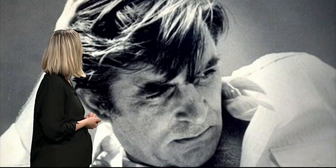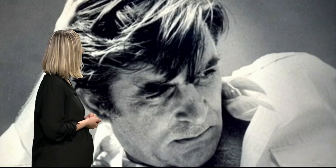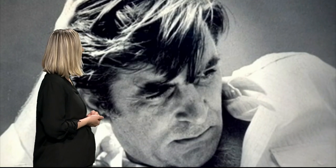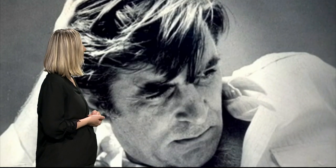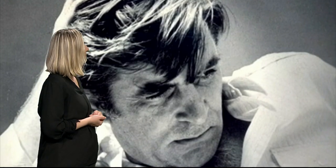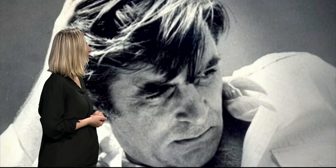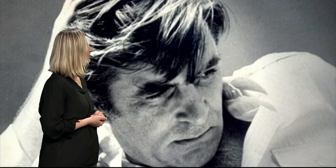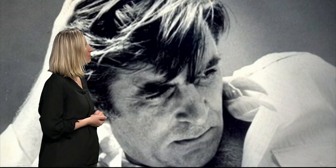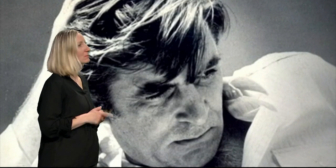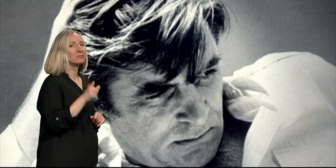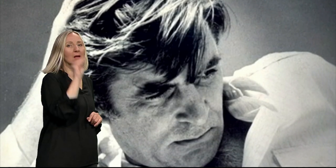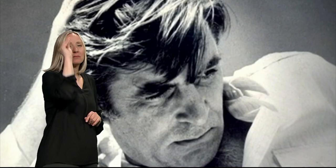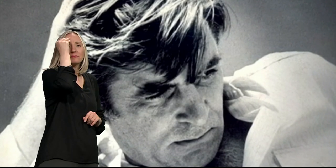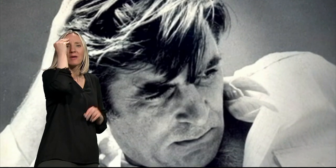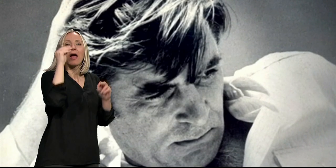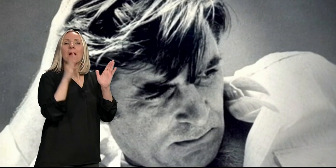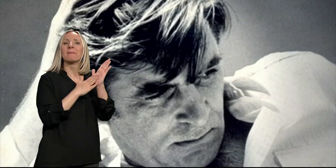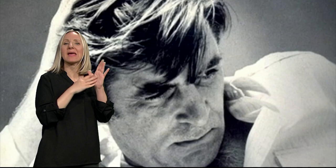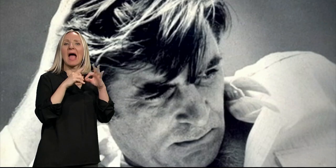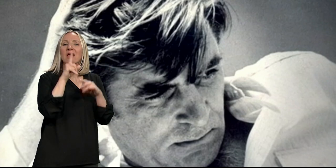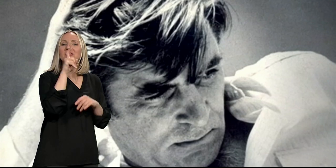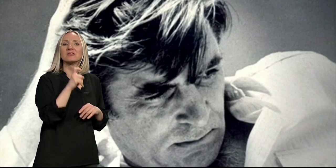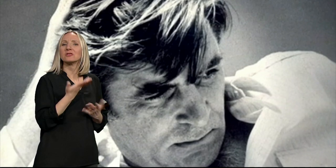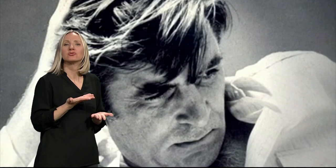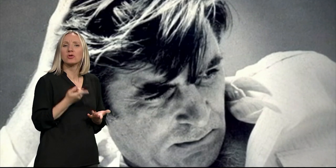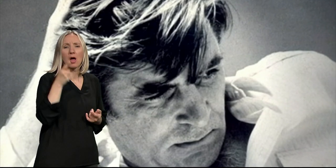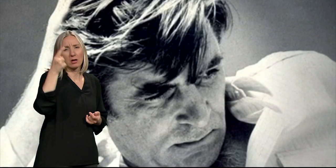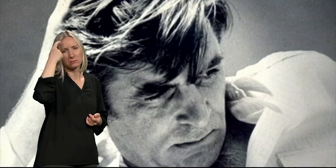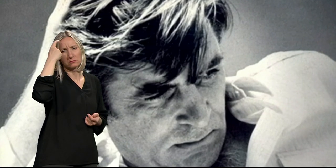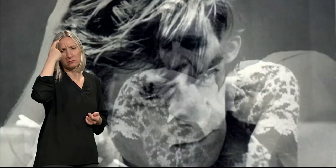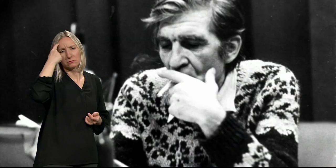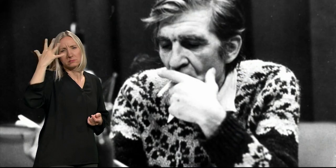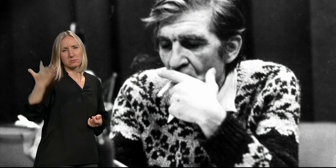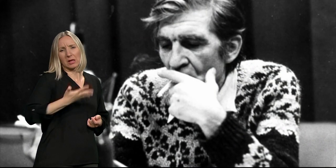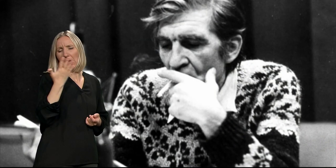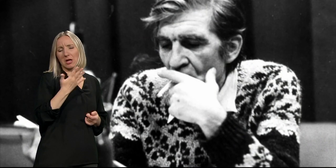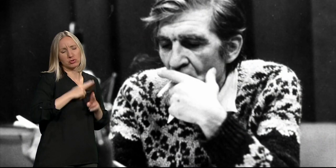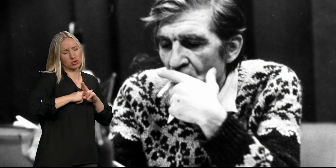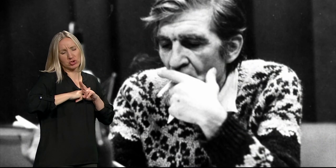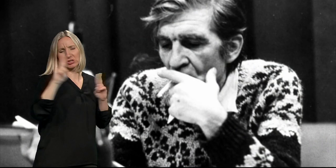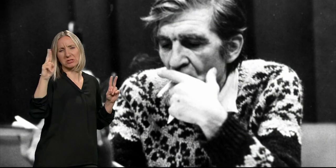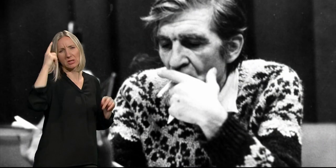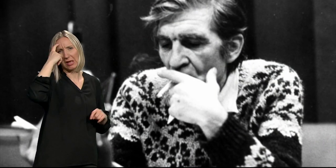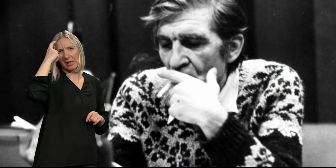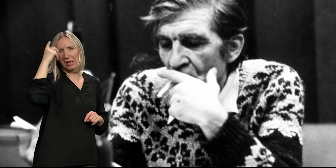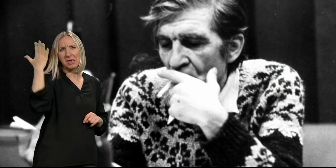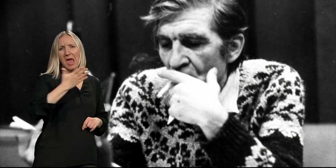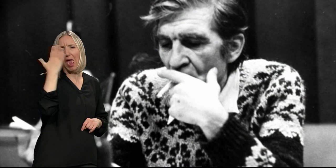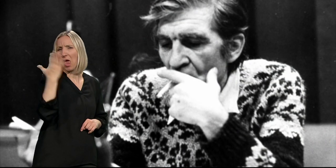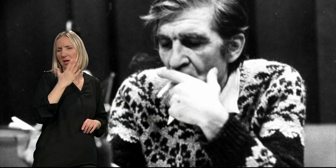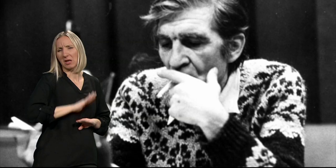Po čemu najviše pamtite Miku Antića? Po genijalnosti. On je čist genij. On